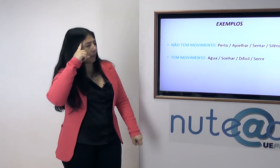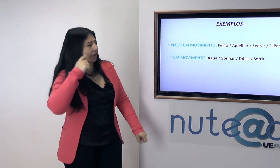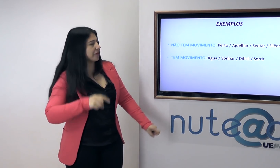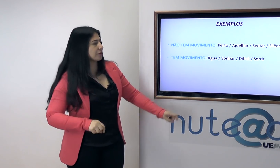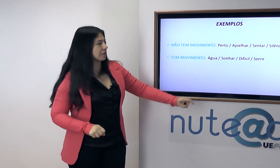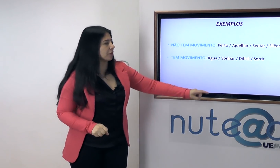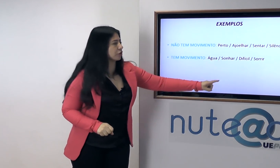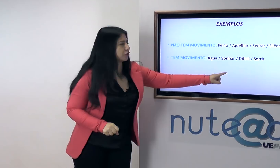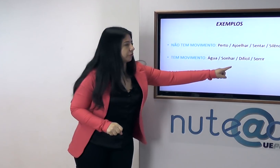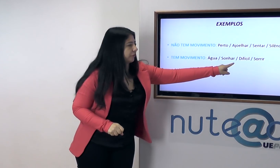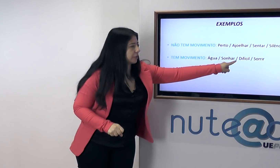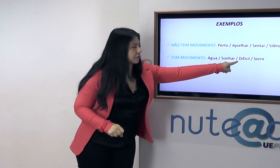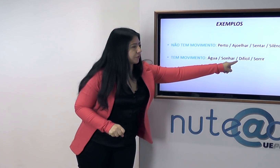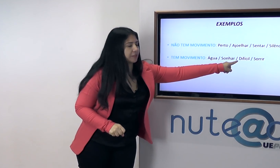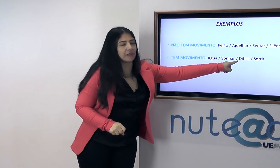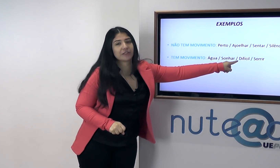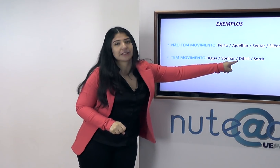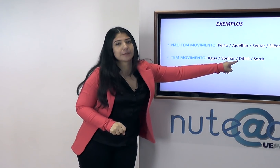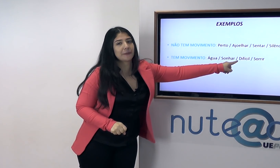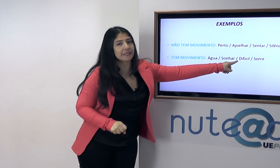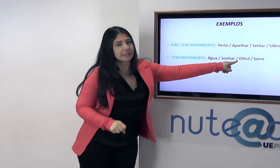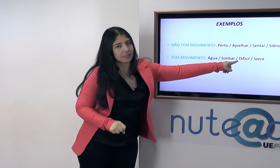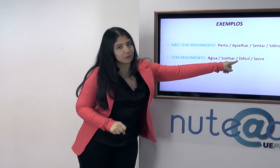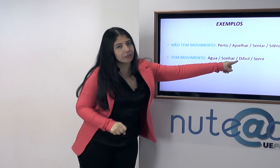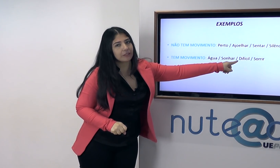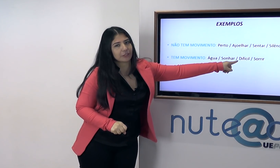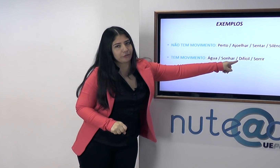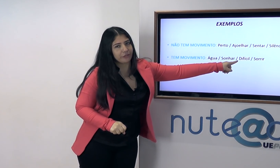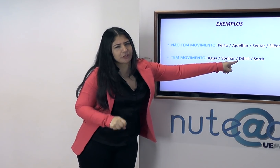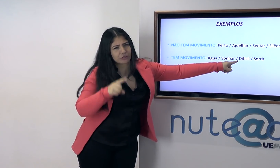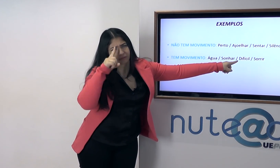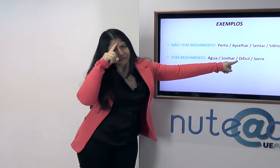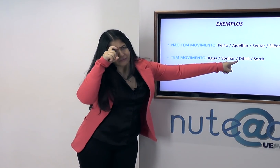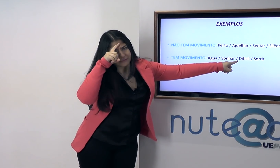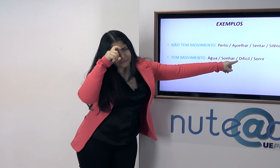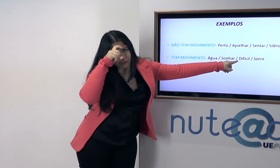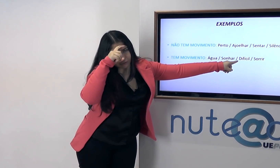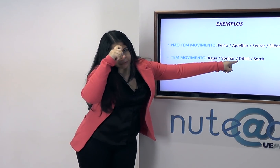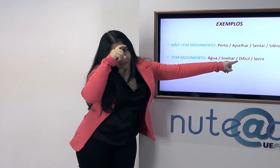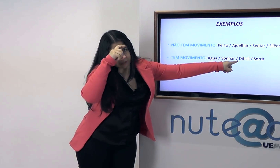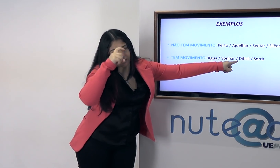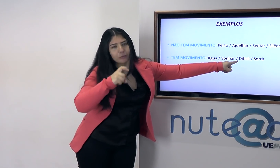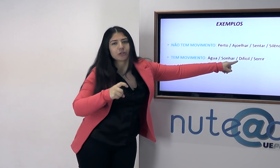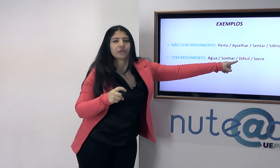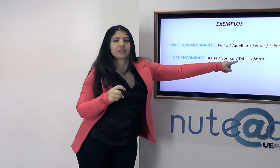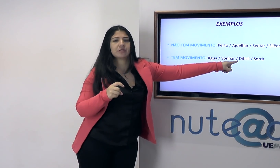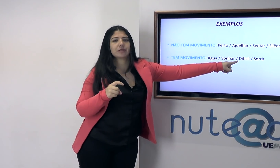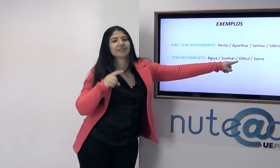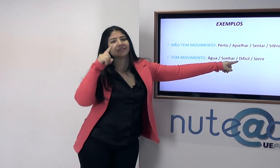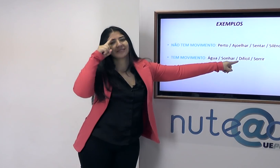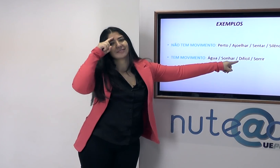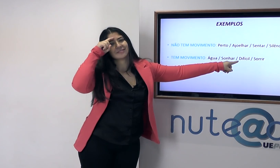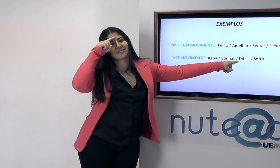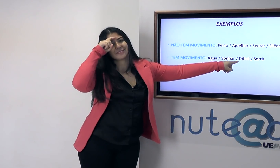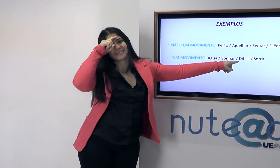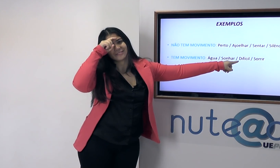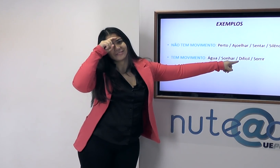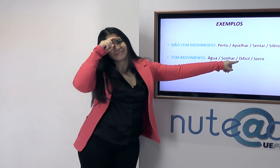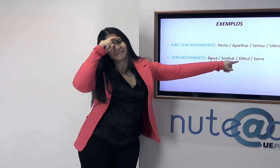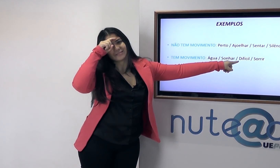Para fazer o sinal de difícil, você tem que fazer a expressão que está difícil. Difícil, você não pode fazer isso aqui. Então